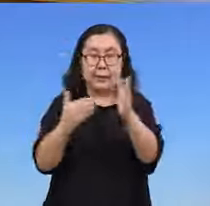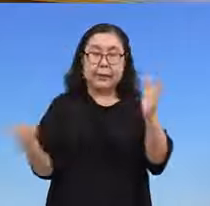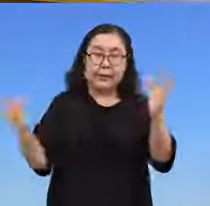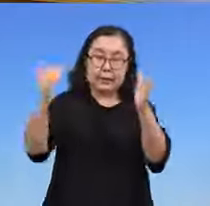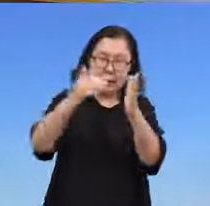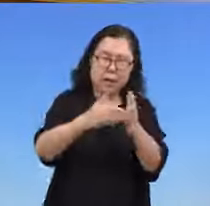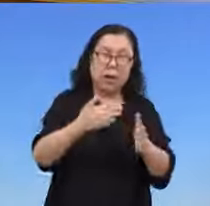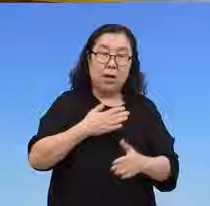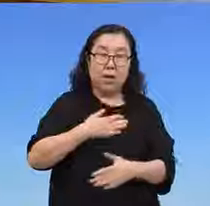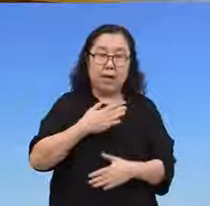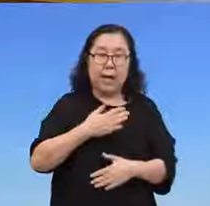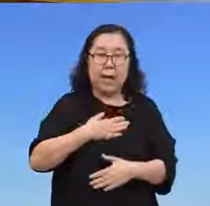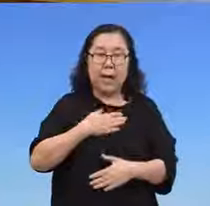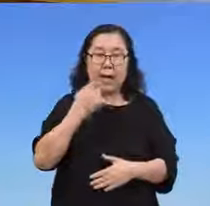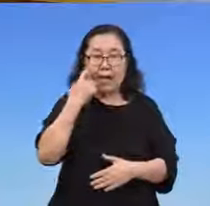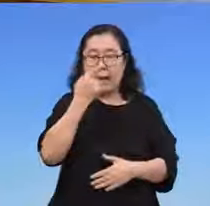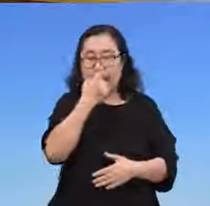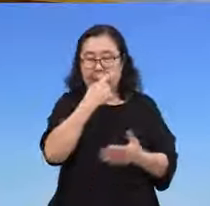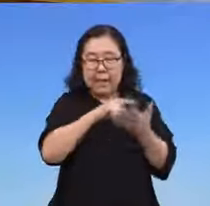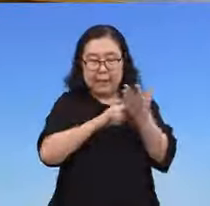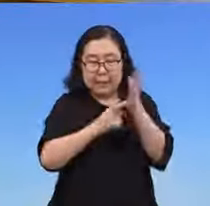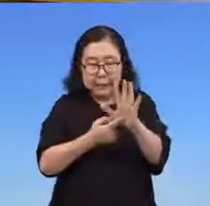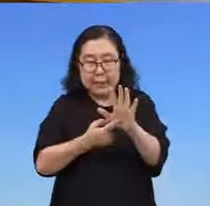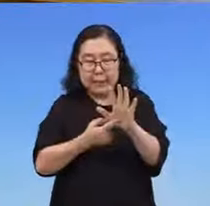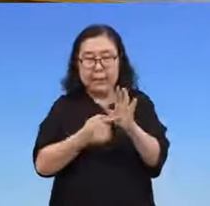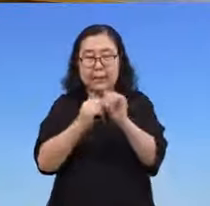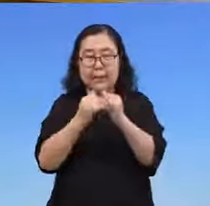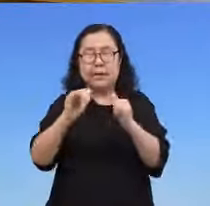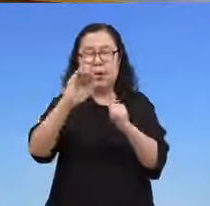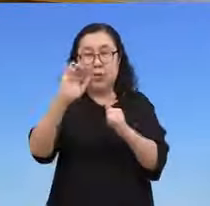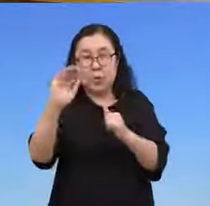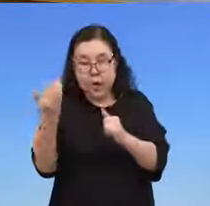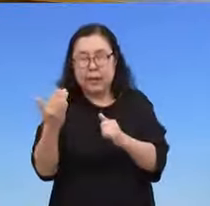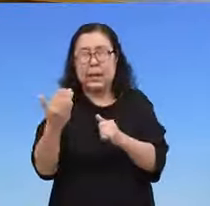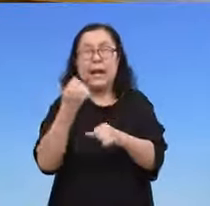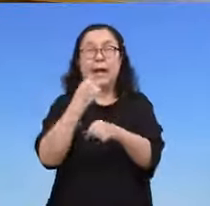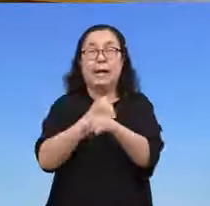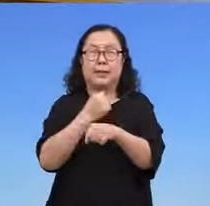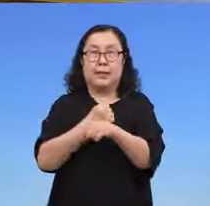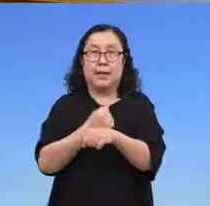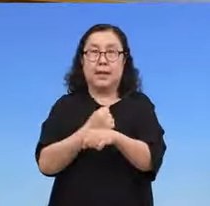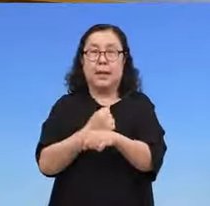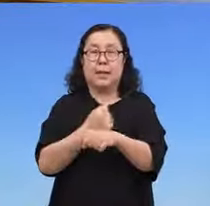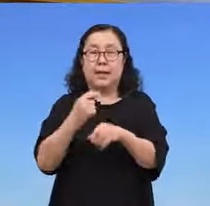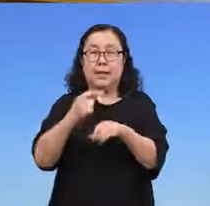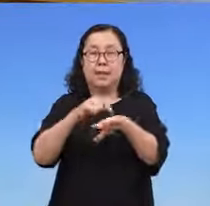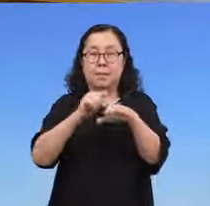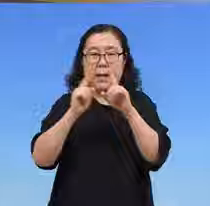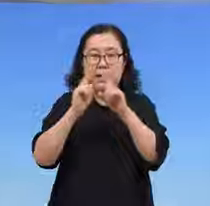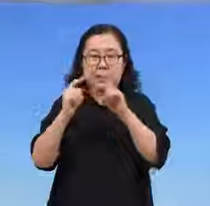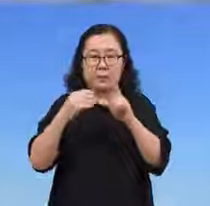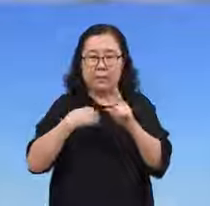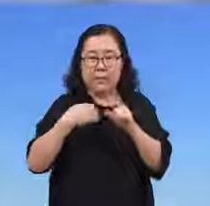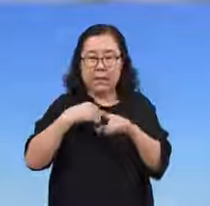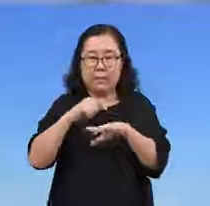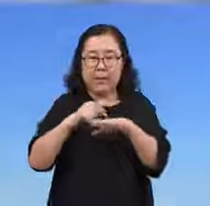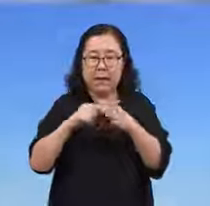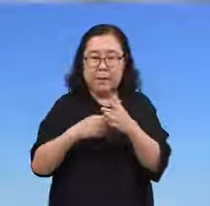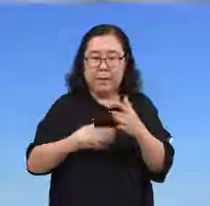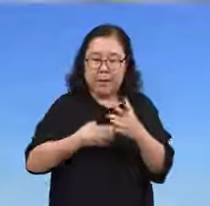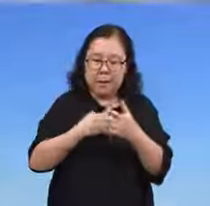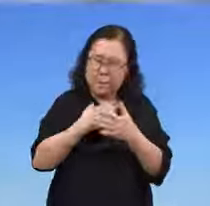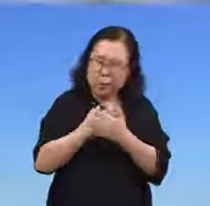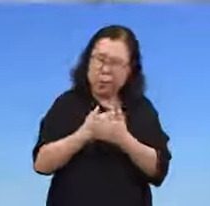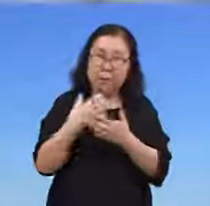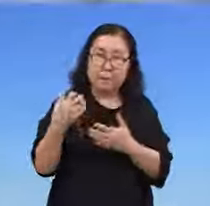이 주님의 마음이 내게 와닿아가지고 어떻게 해서든 내가 주님의 증인으로서의 삶을 살아야 되겠다. 아까 사도 바울의